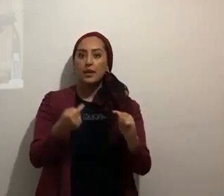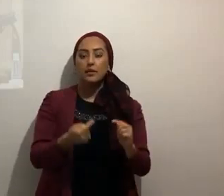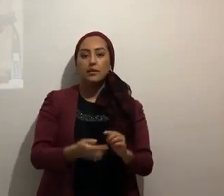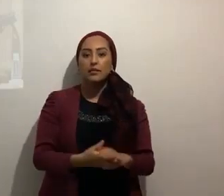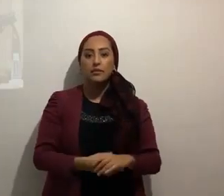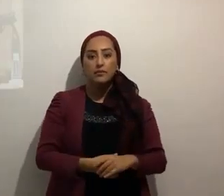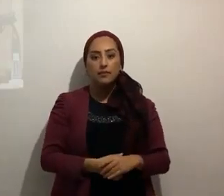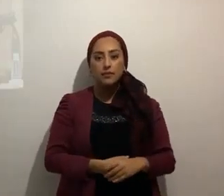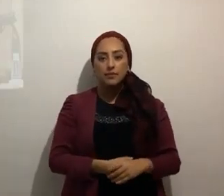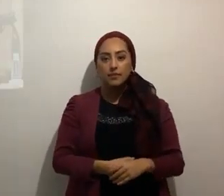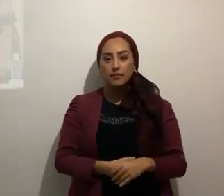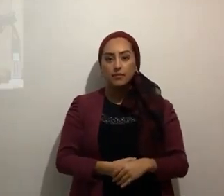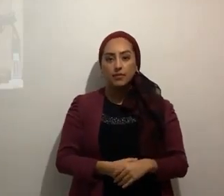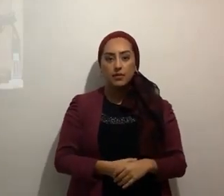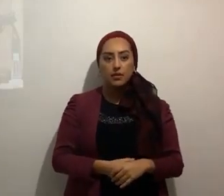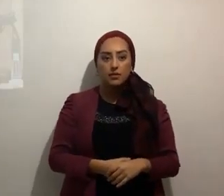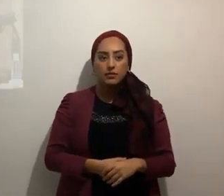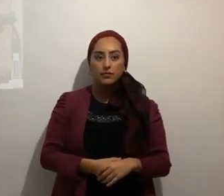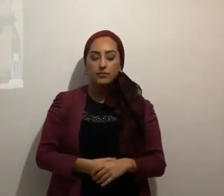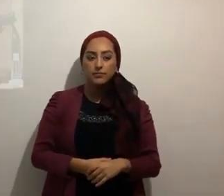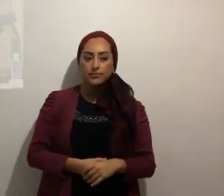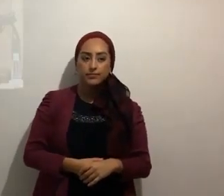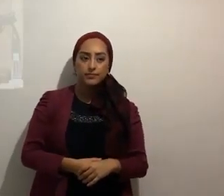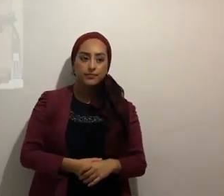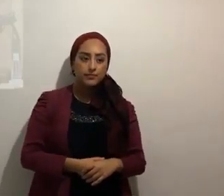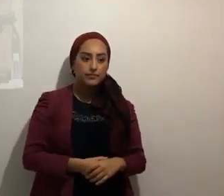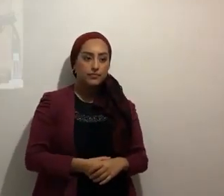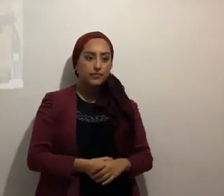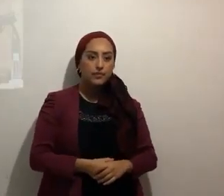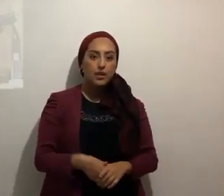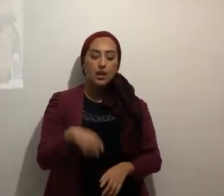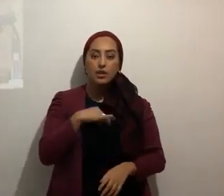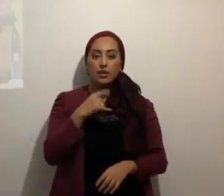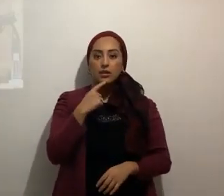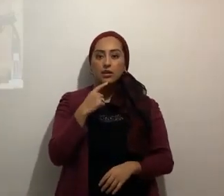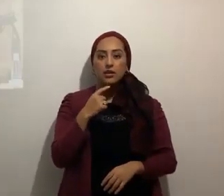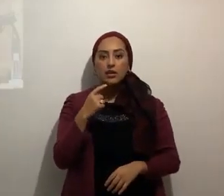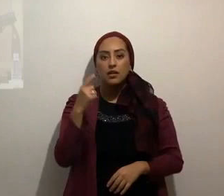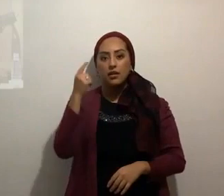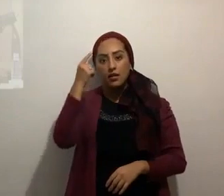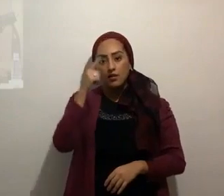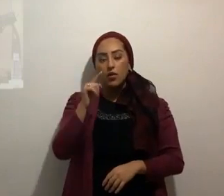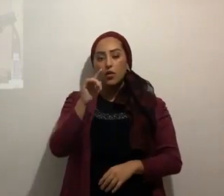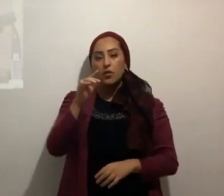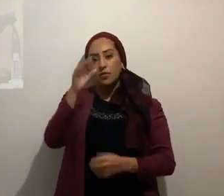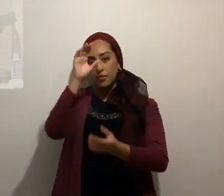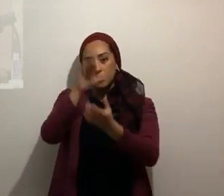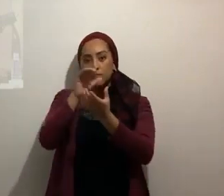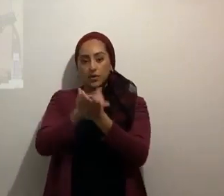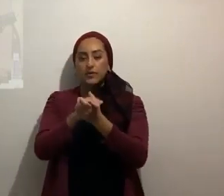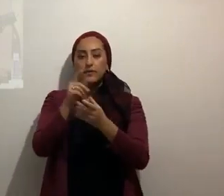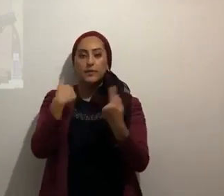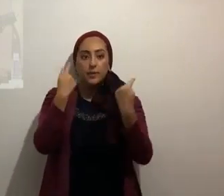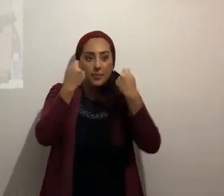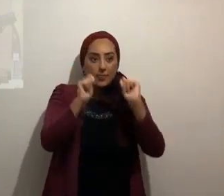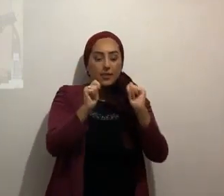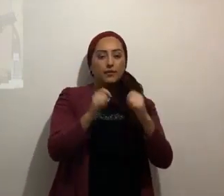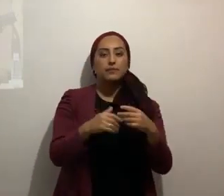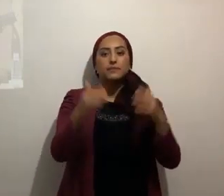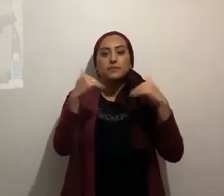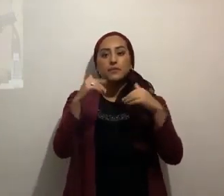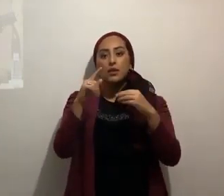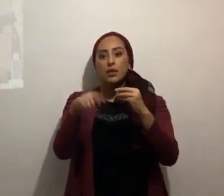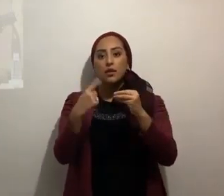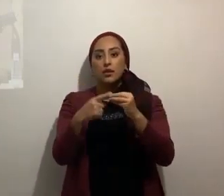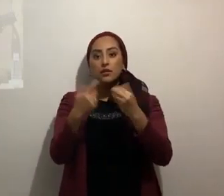¿Sí? Bueno, ahora, decía yo que se requiere un esfuerzo para las relaciones íntimas. Ahora, cuando